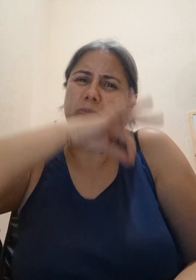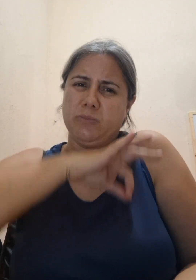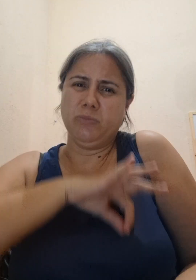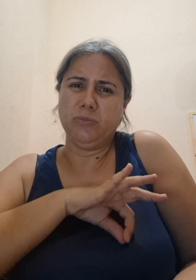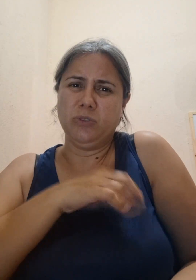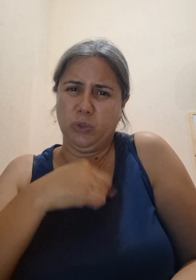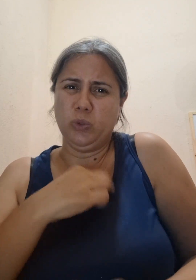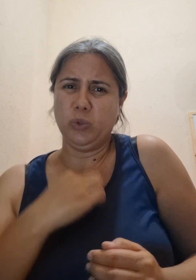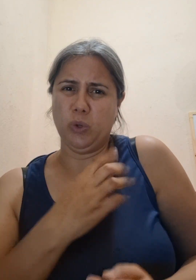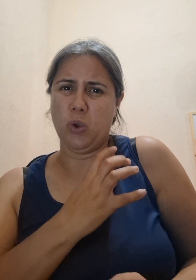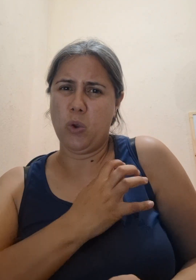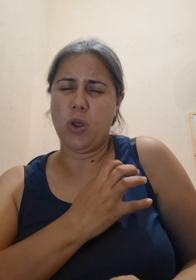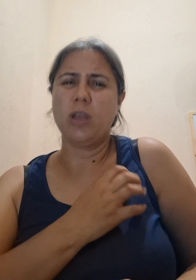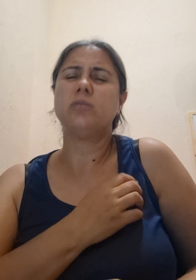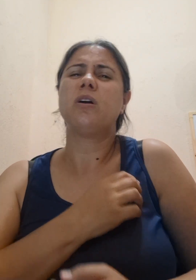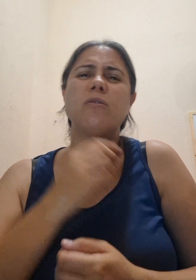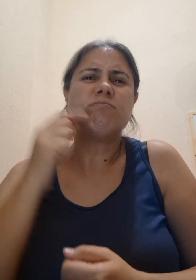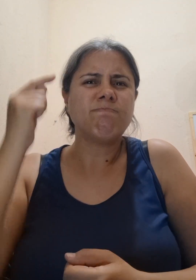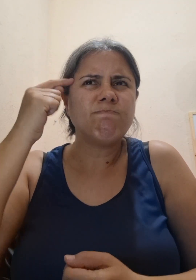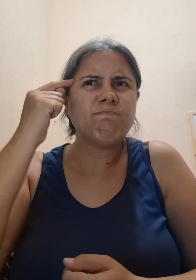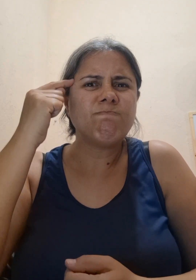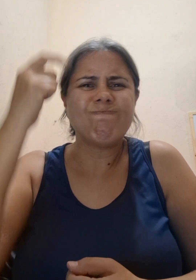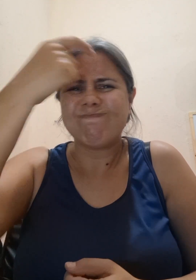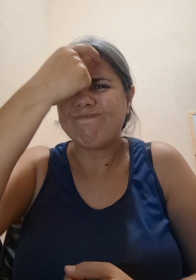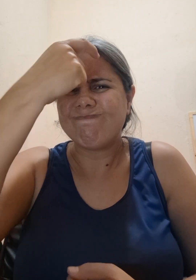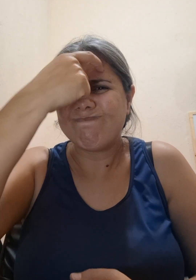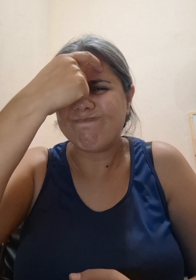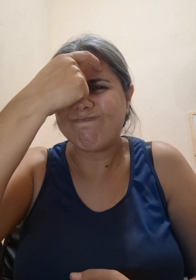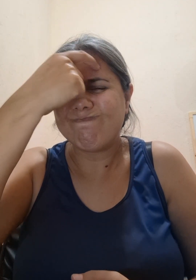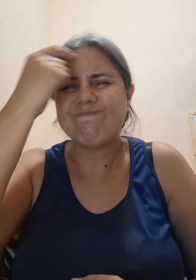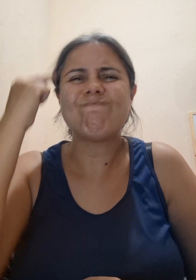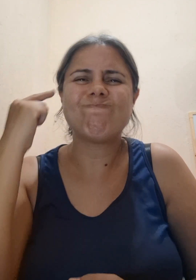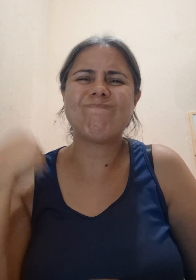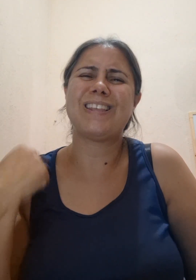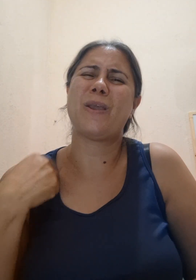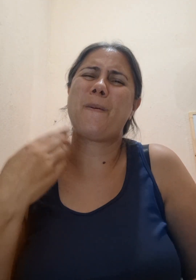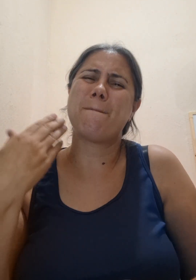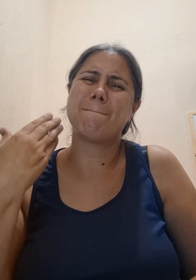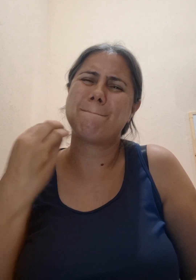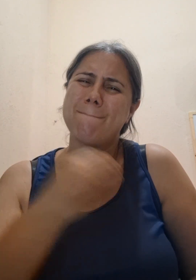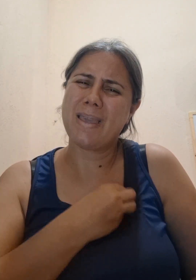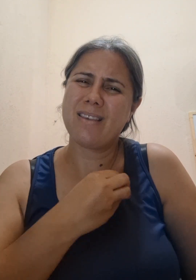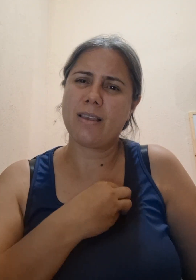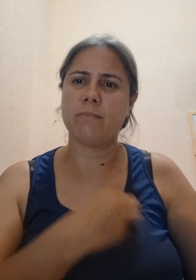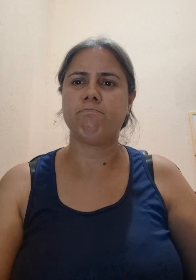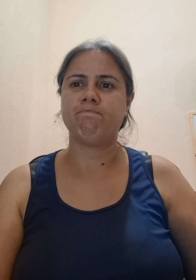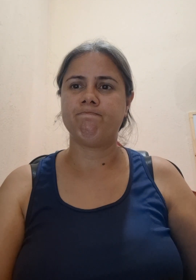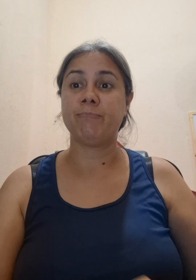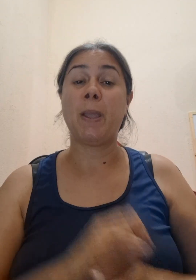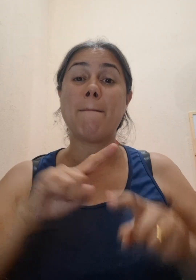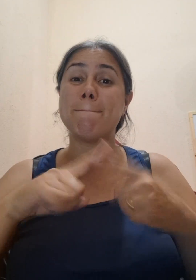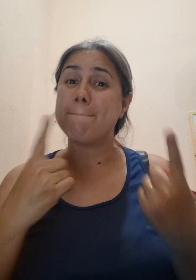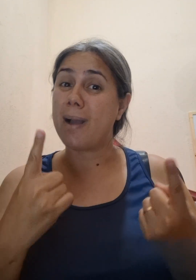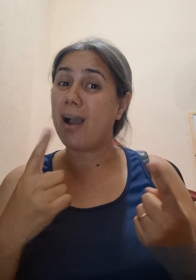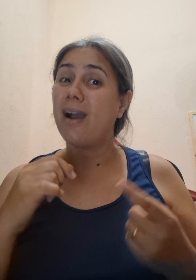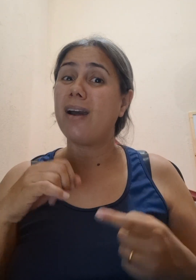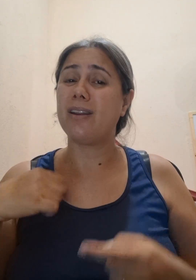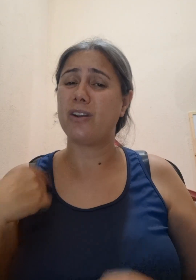vida? Porque o Espírito Santo mora no nosso coração. E aí a nossa consciência